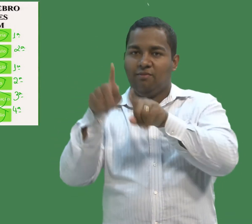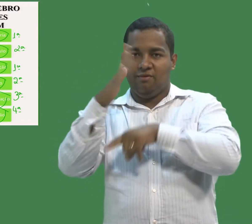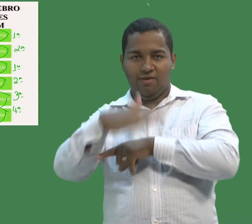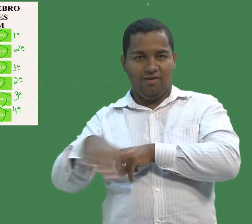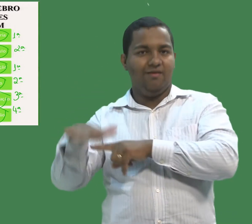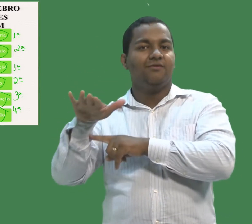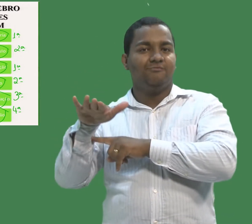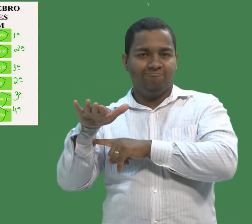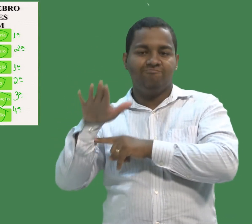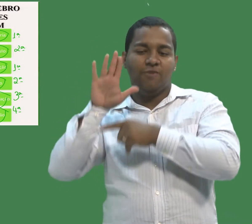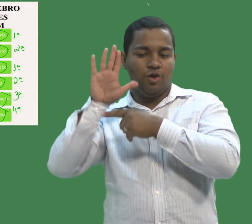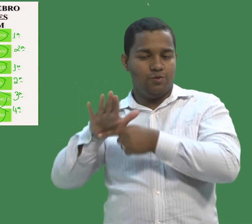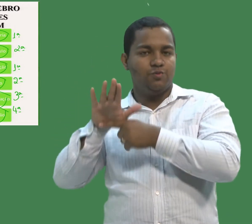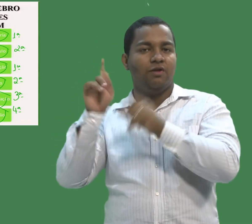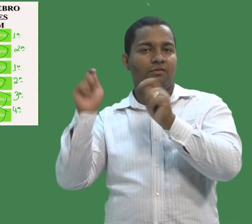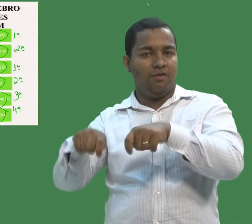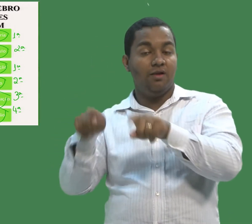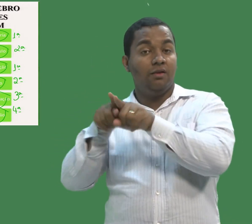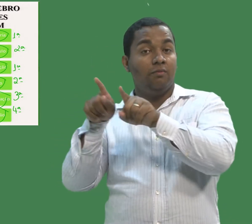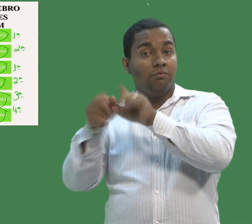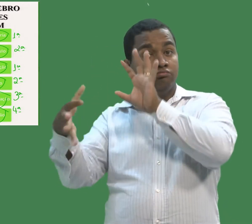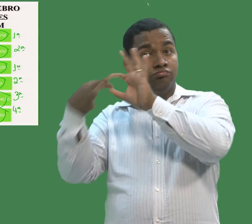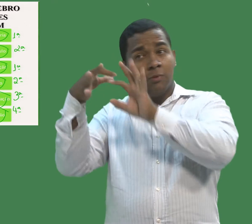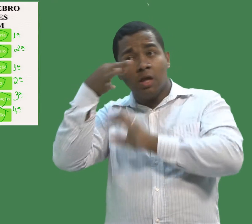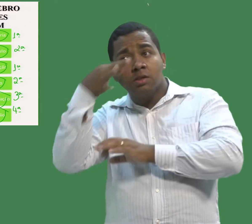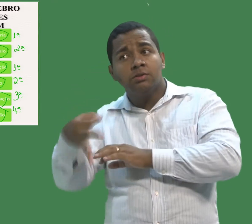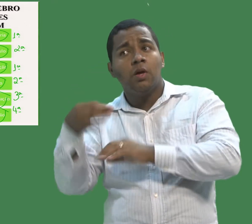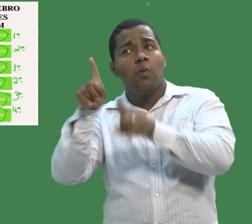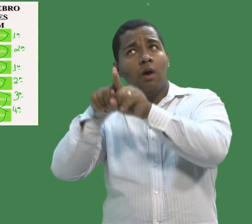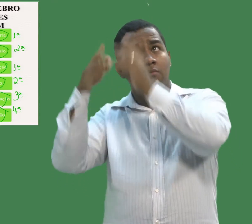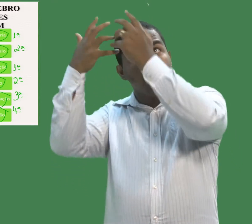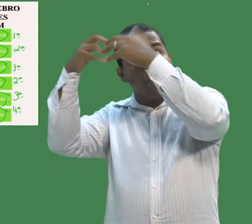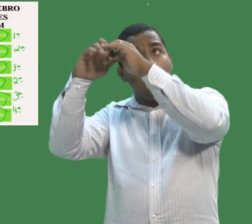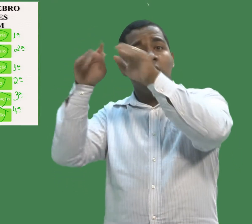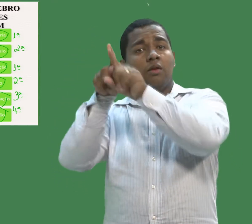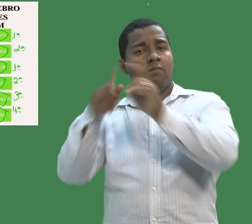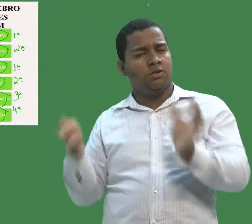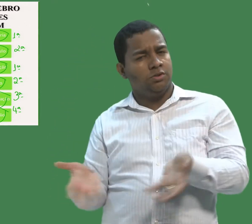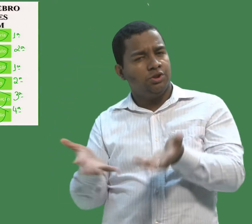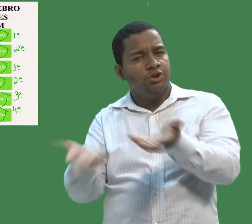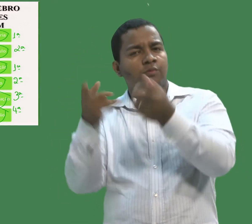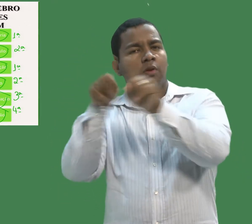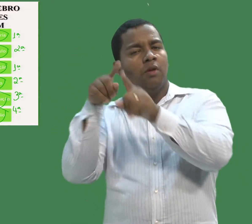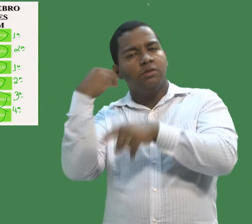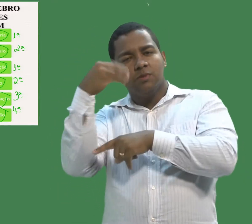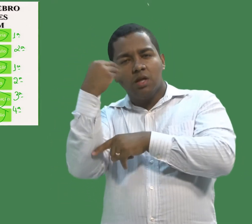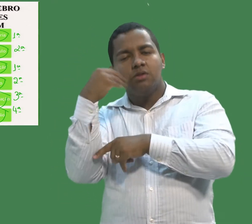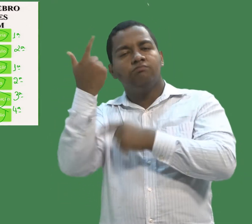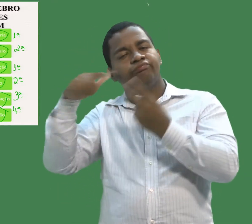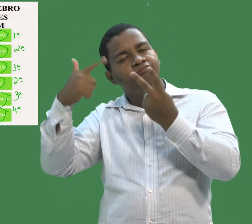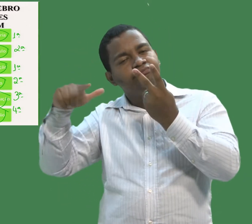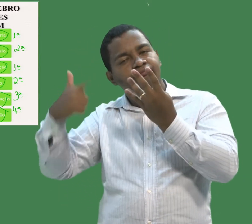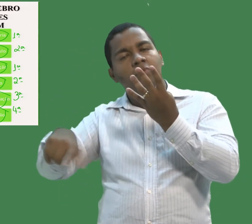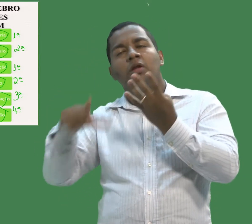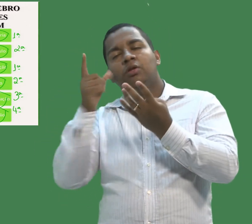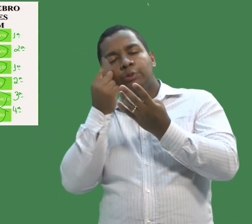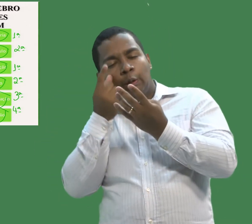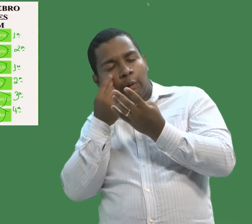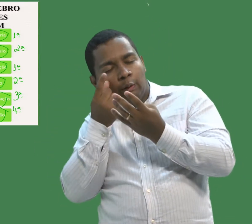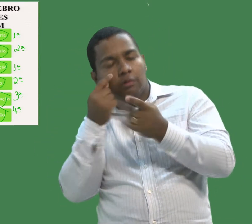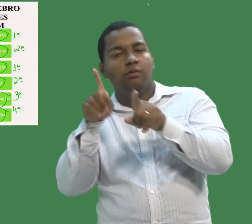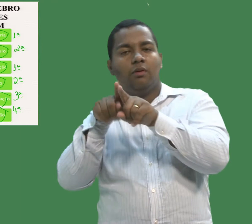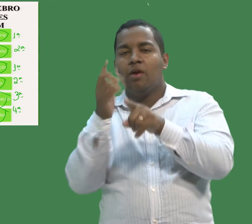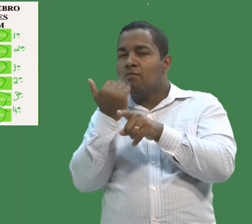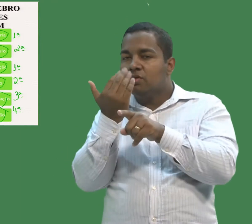da criança. Ou seja, atenção ligada à memória e a estímulos, experiência ligada à repetição, ao sono,